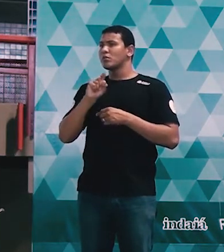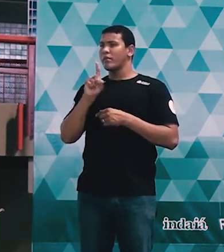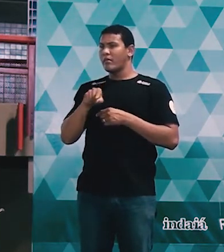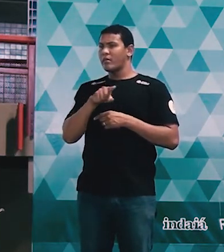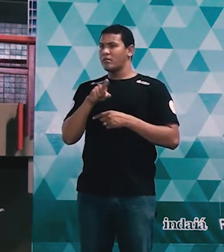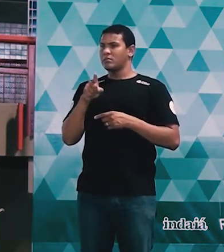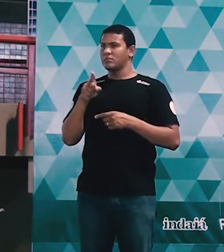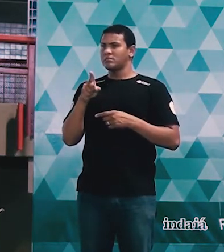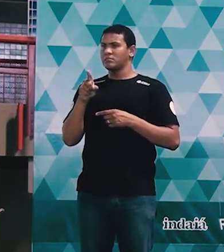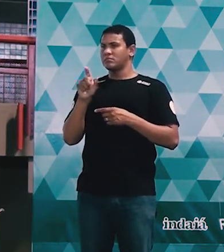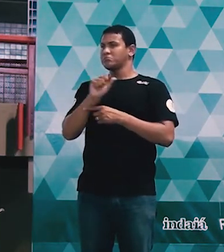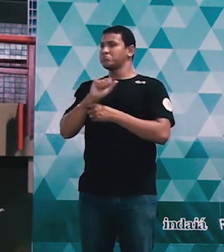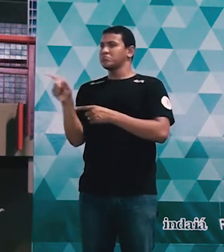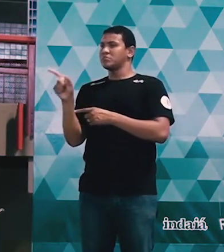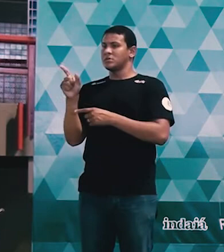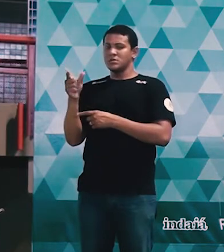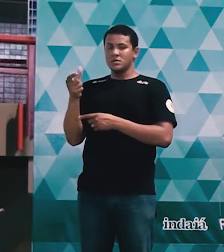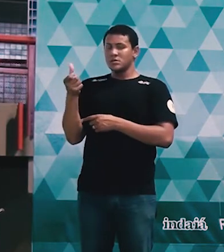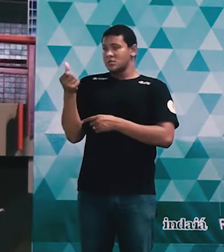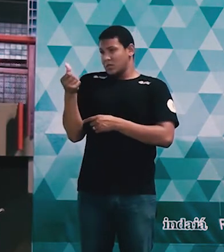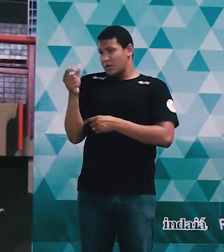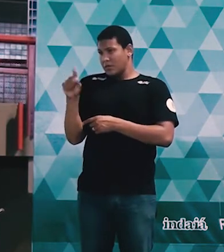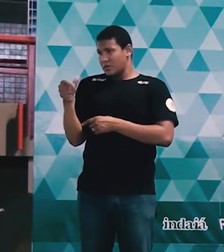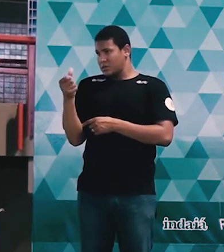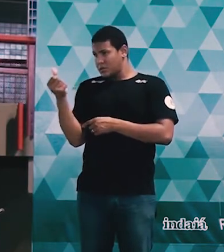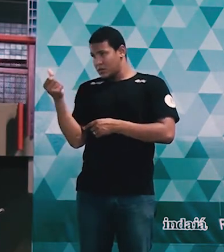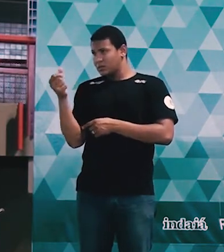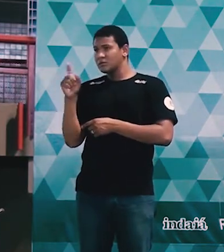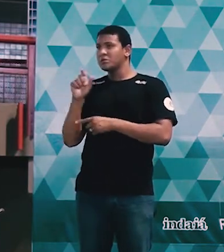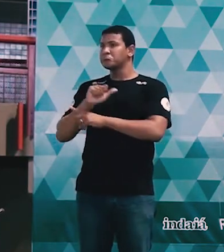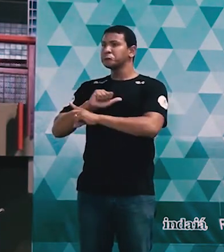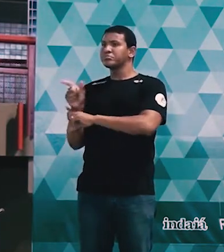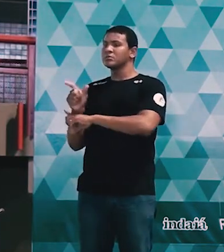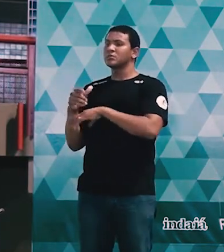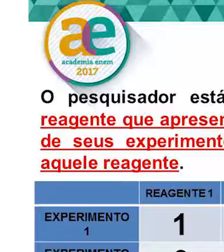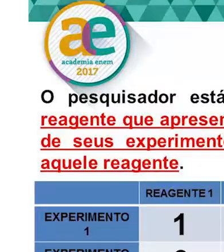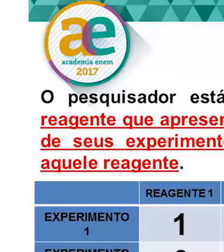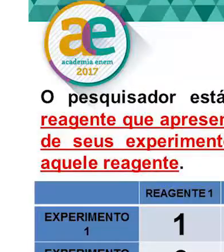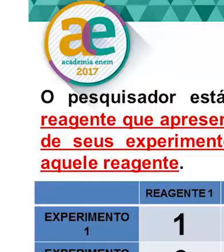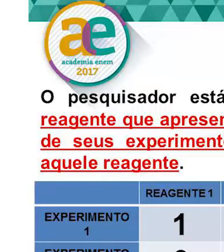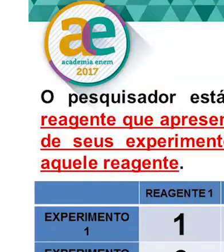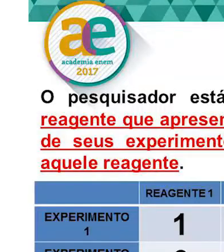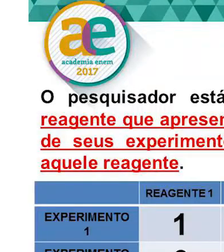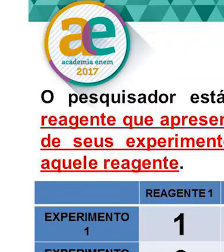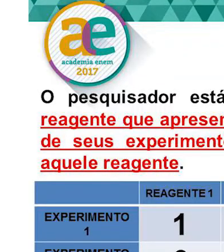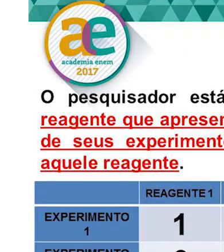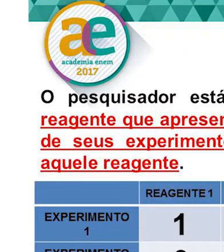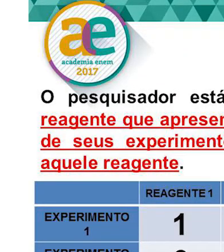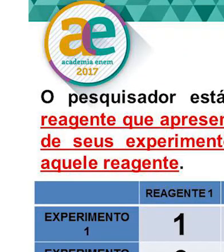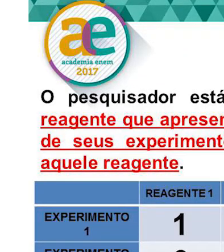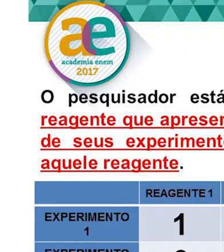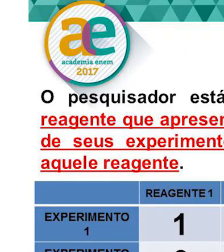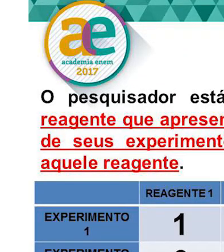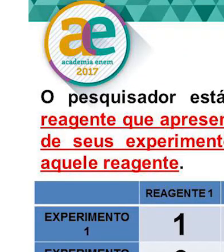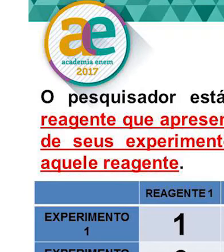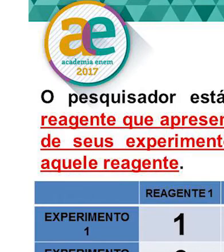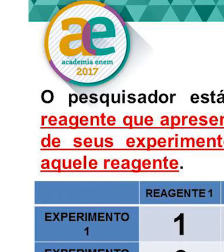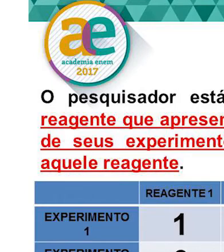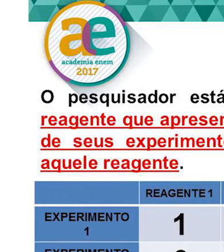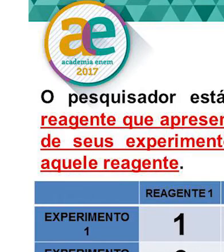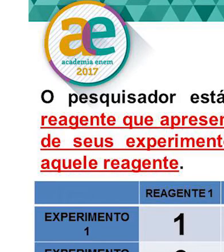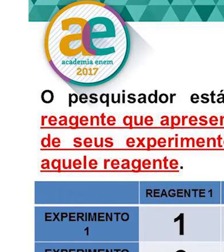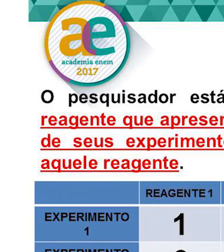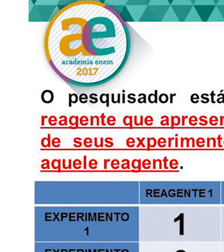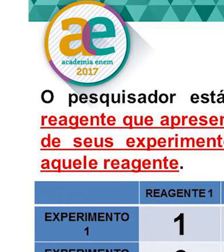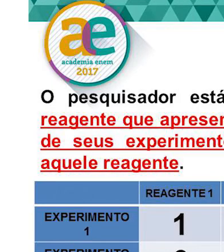Valores que são maiores do que 6,6. Nessa tabela do reagente 4, tem algum valor